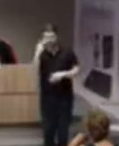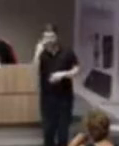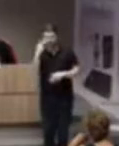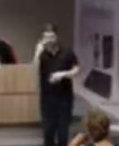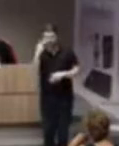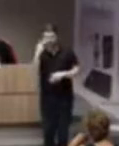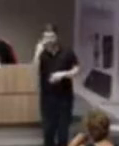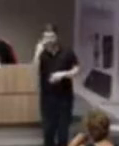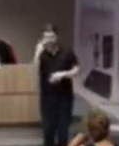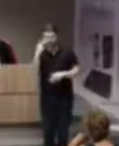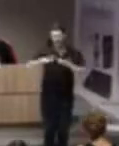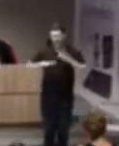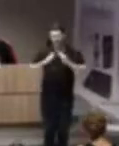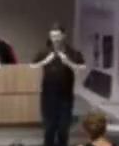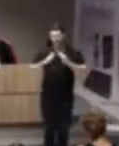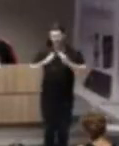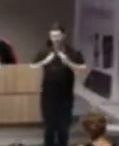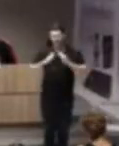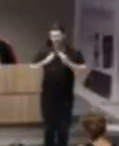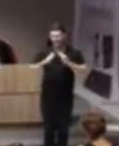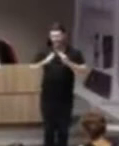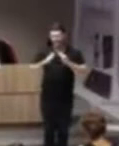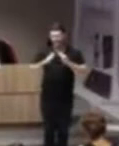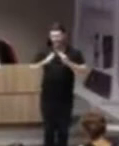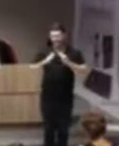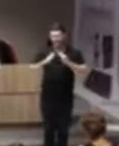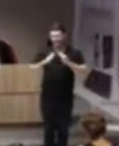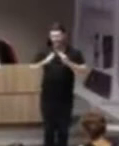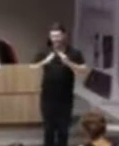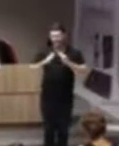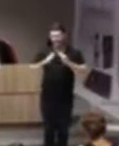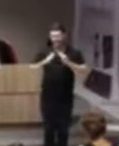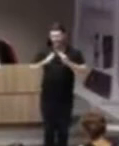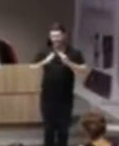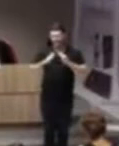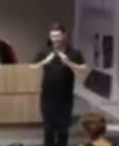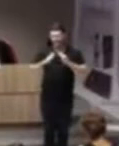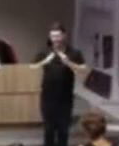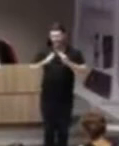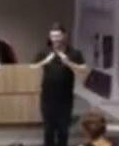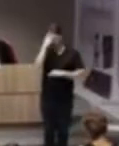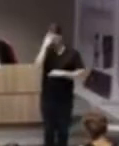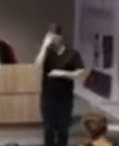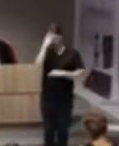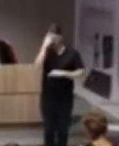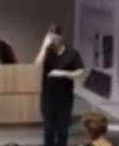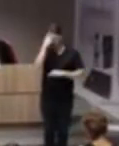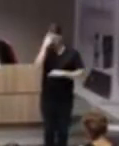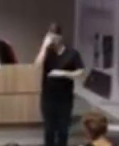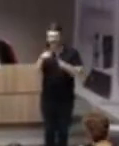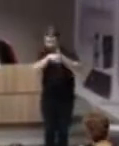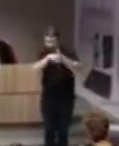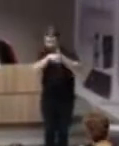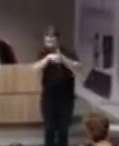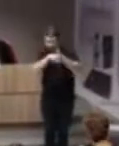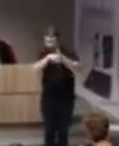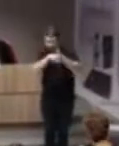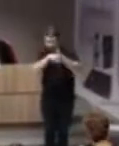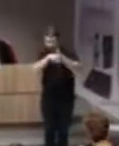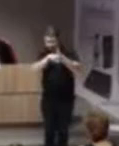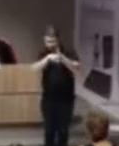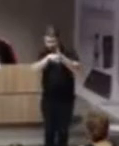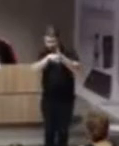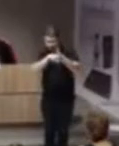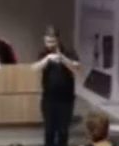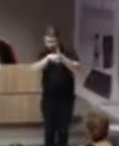distintos de usuários e aos sábados. Posteriormente às visitas, todos os usuários são submetidos à revista vexatória. Houve relatos sobre o constrangimento